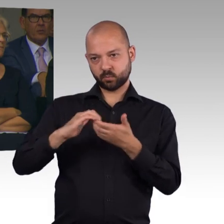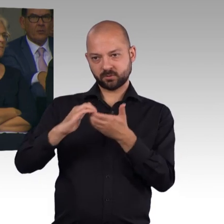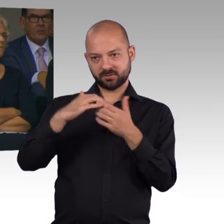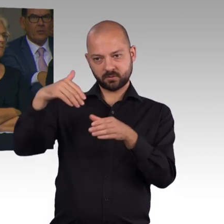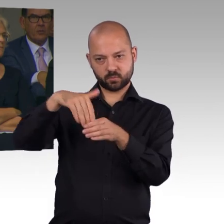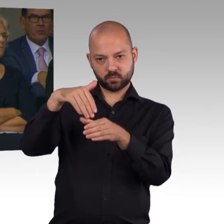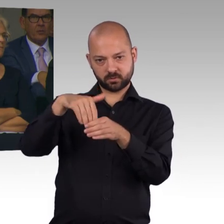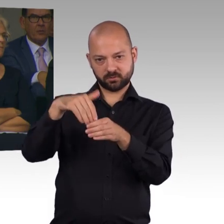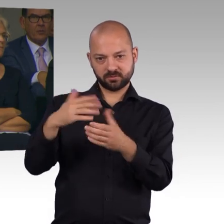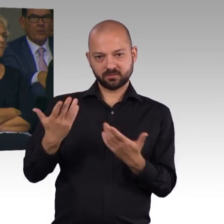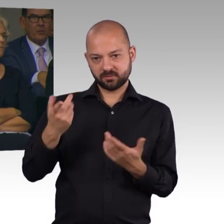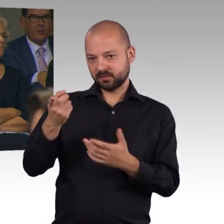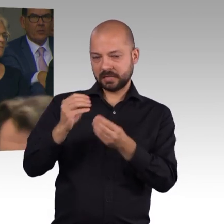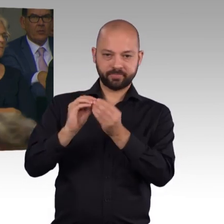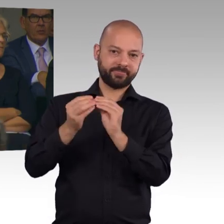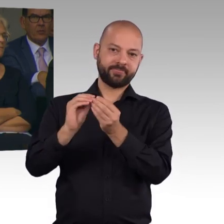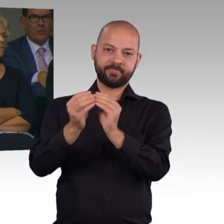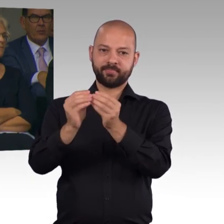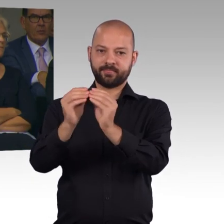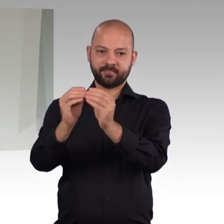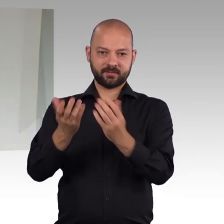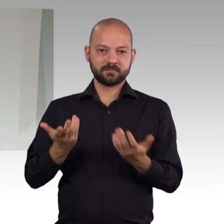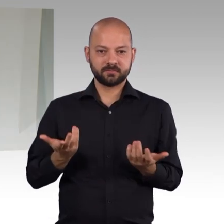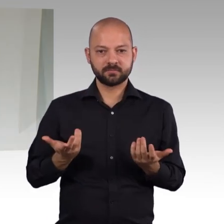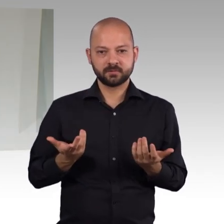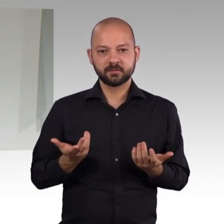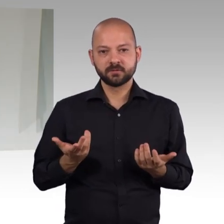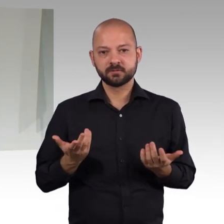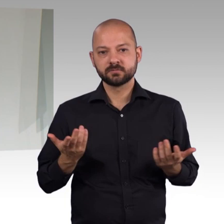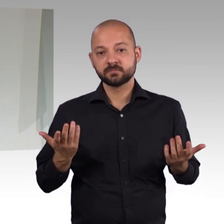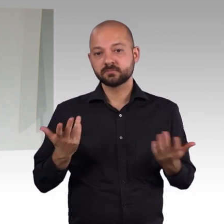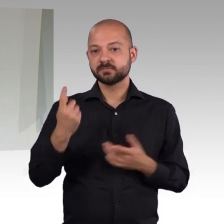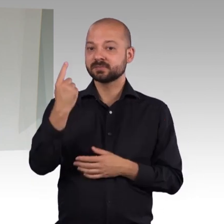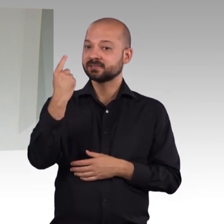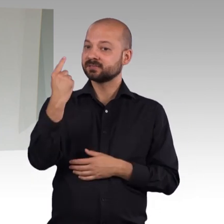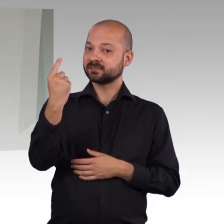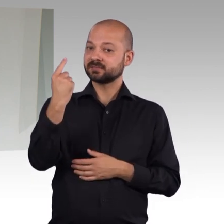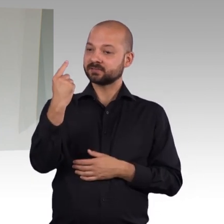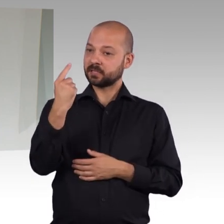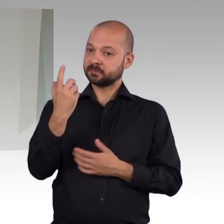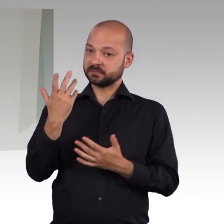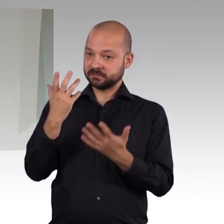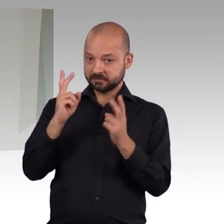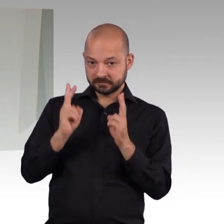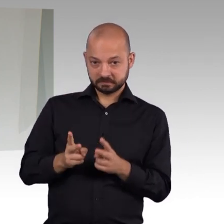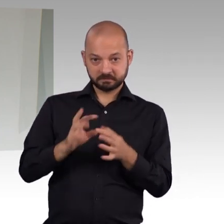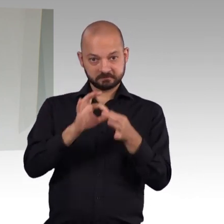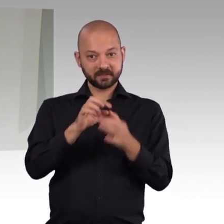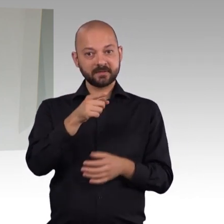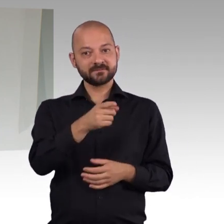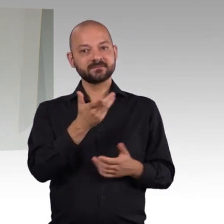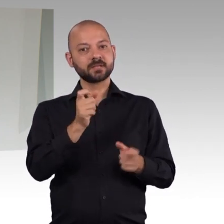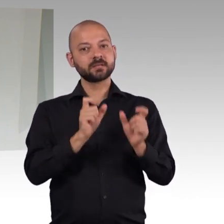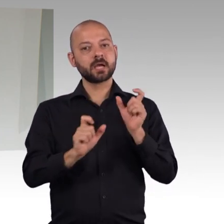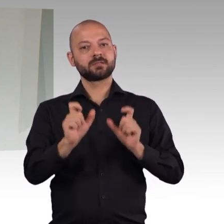CDU widmen? Noch in diesem Monat, und ich will Sie zitieren, haben Sie gesagt, ich habe mich bewusst entschieden, aus einem